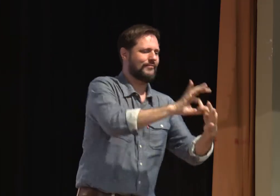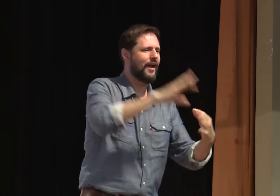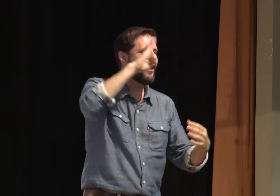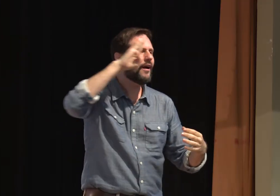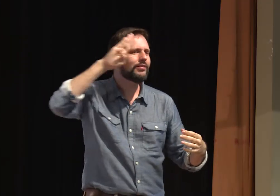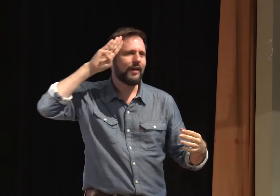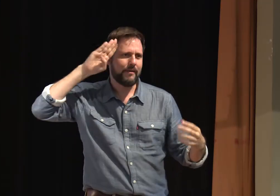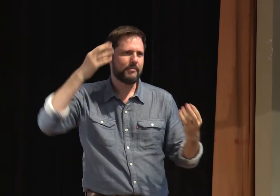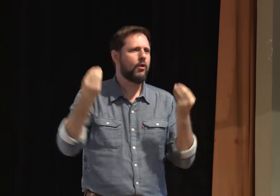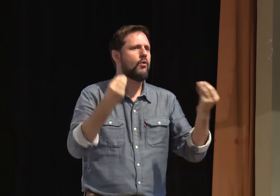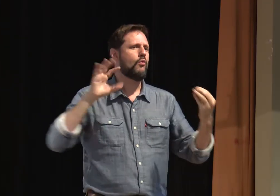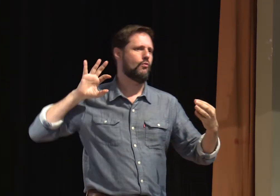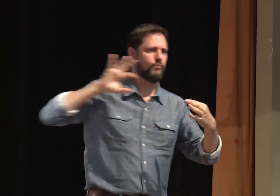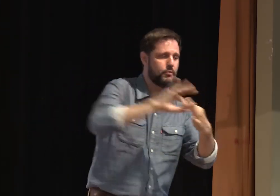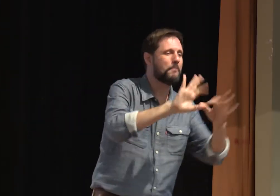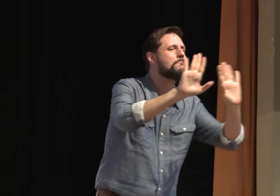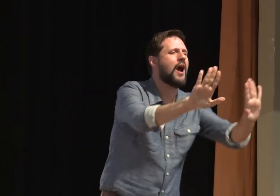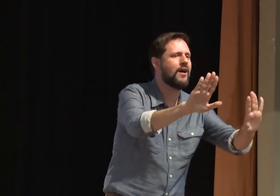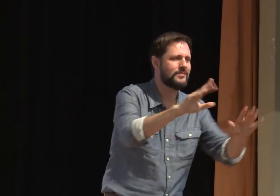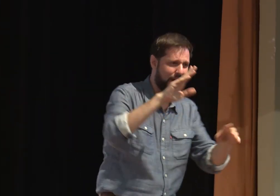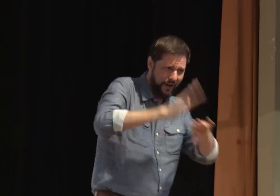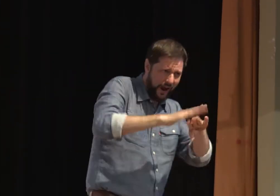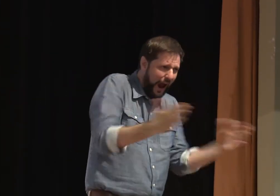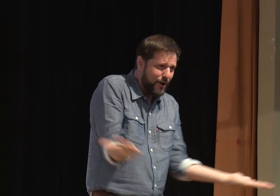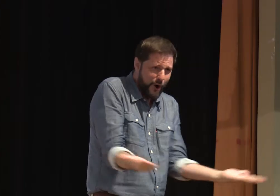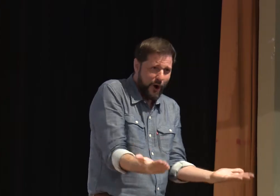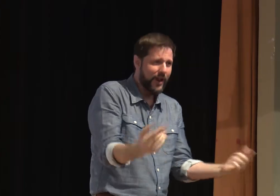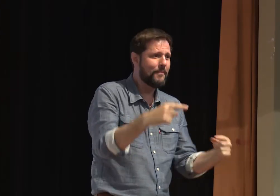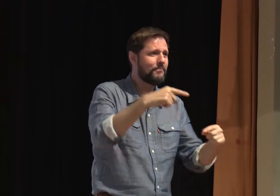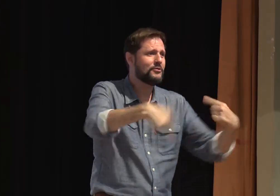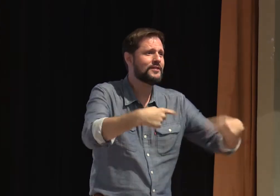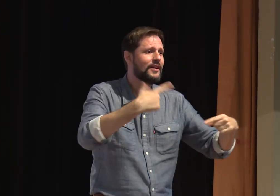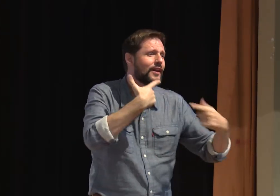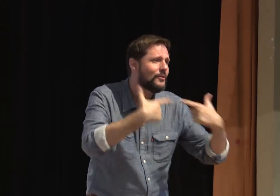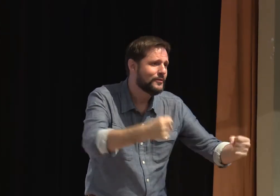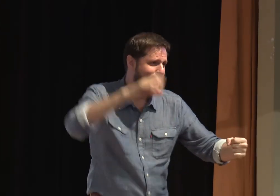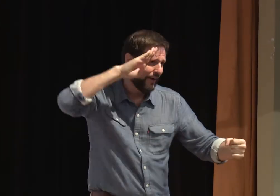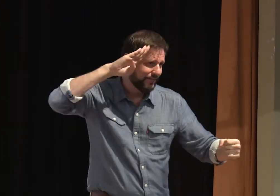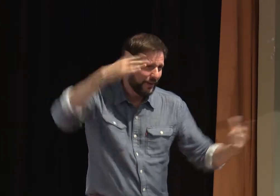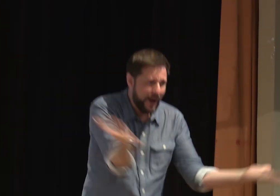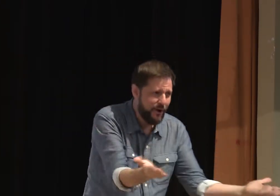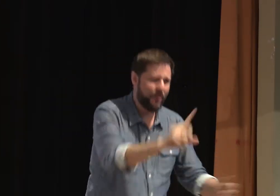política linguística em contexto, no contexto acadêmico. Por que essa